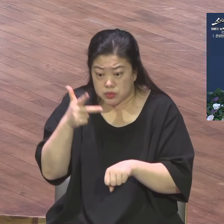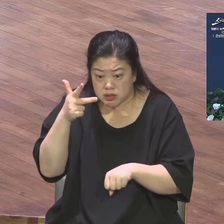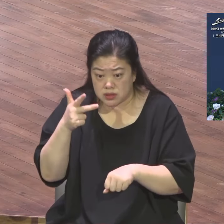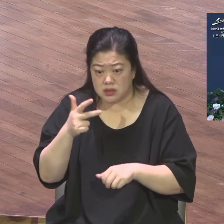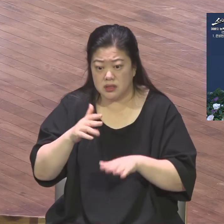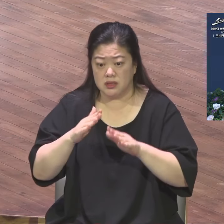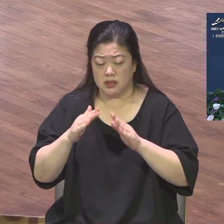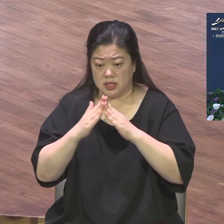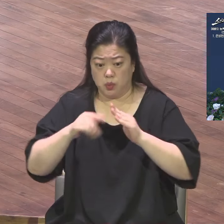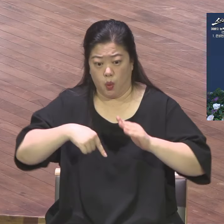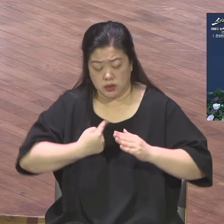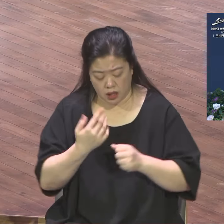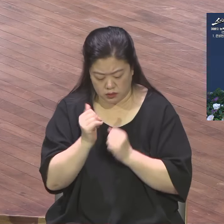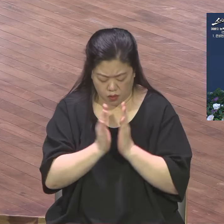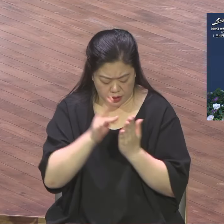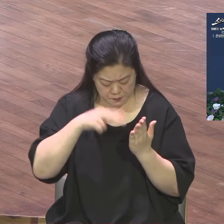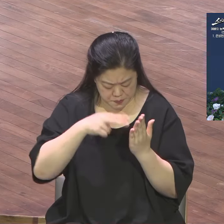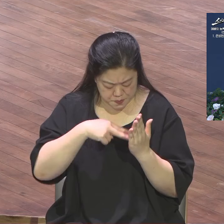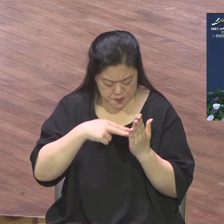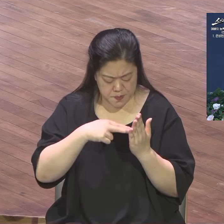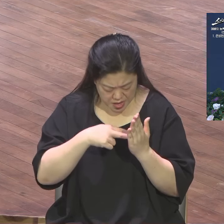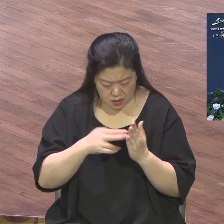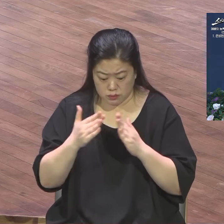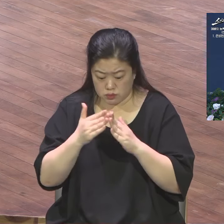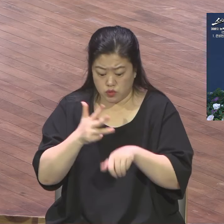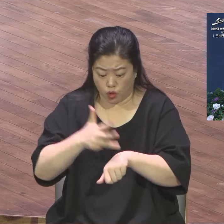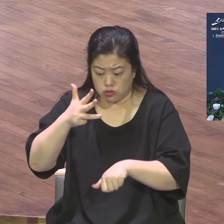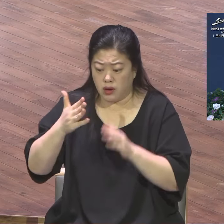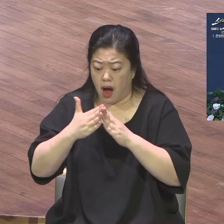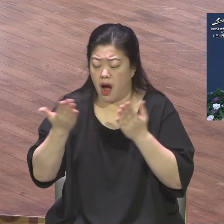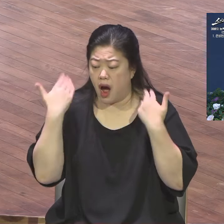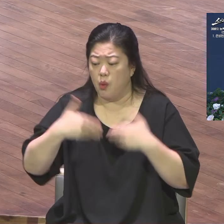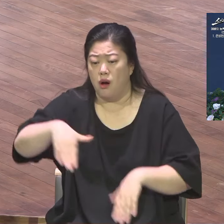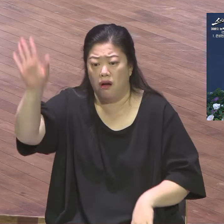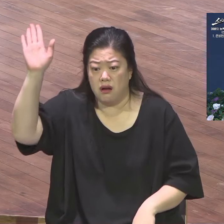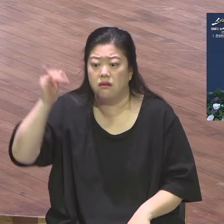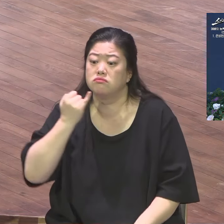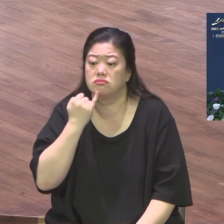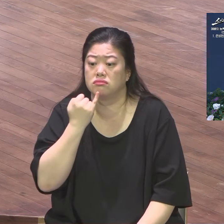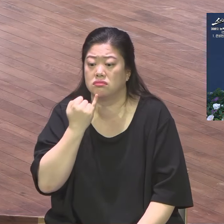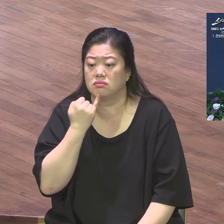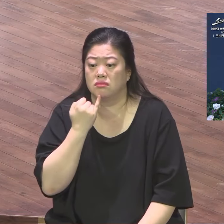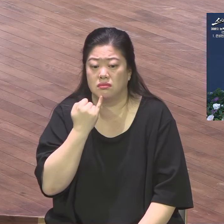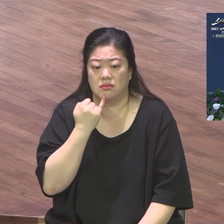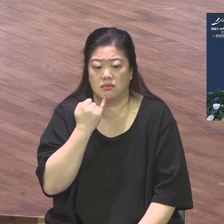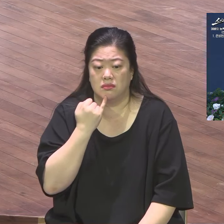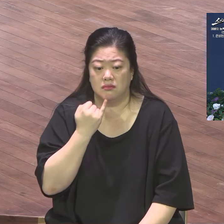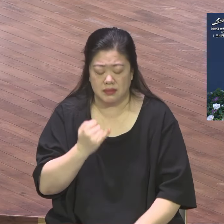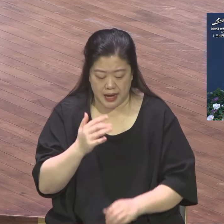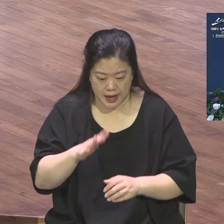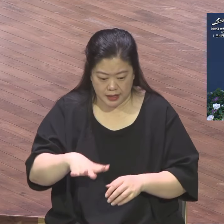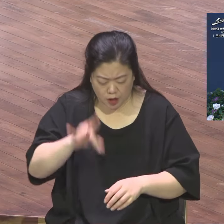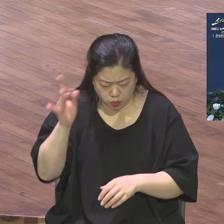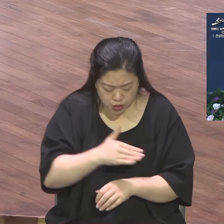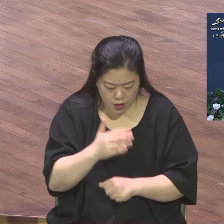어? 바로 기도. 눈 뜨자마자 바로 시작입니다. 시작. 영적 싸움이 시작되는 거요.